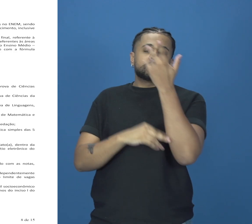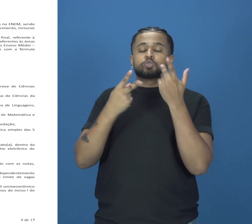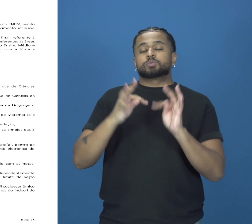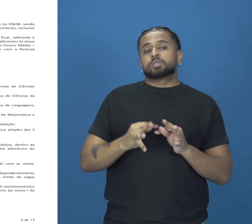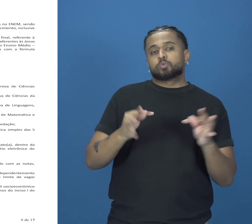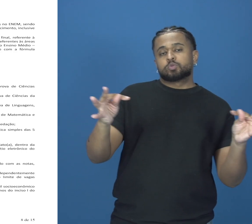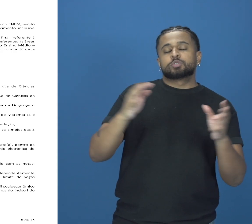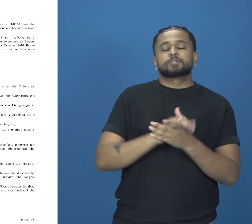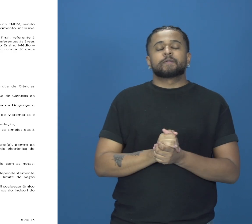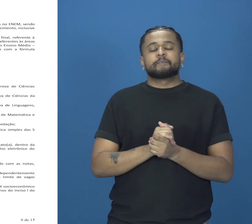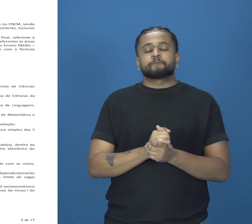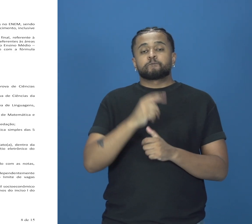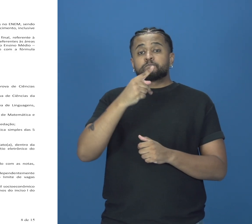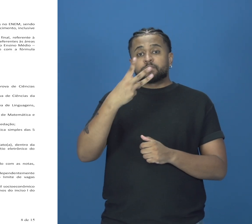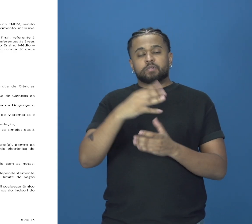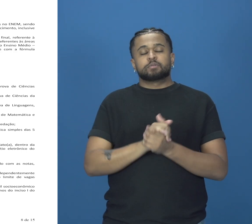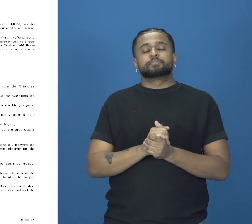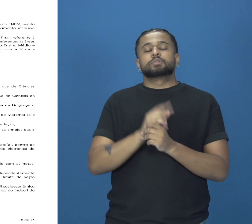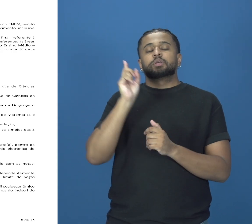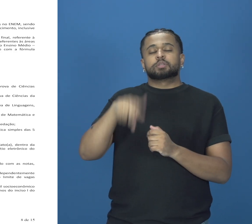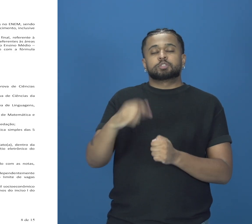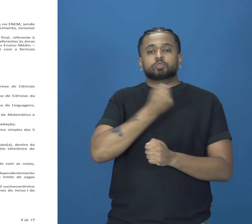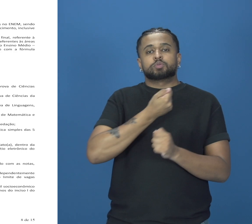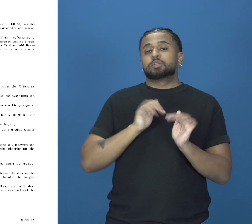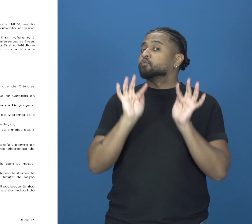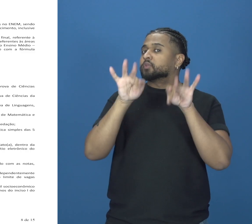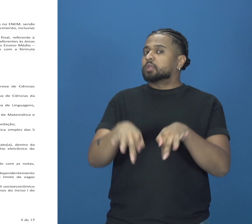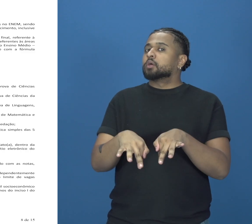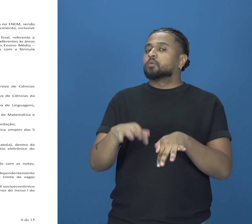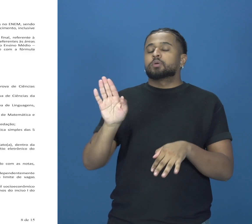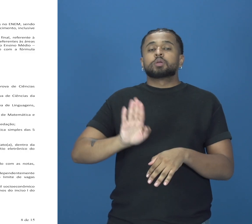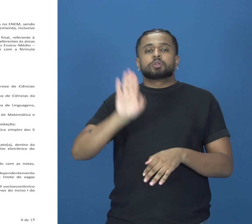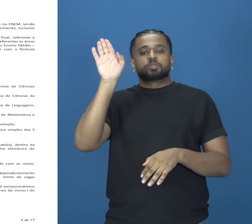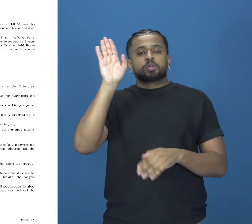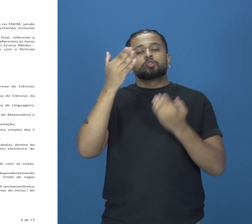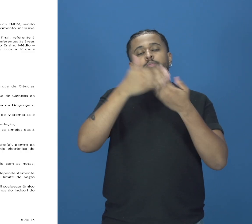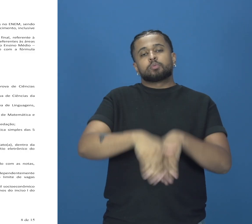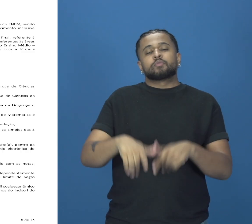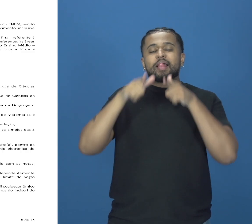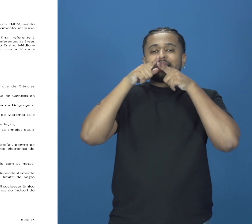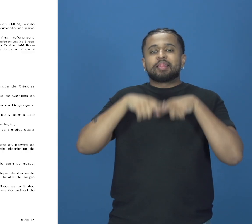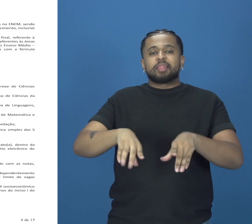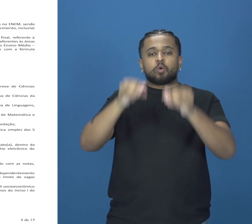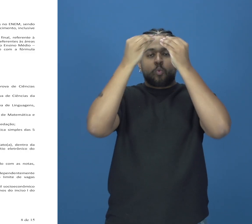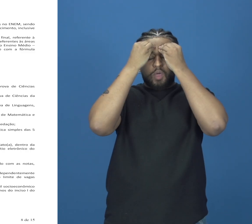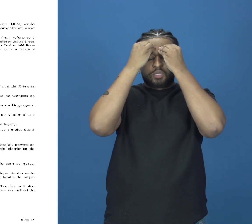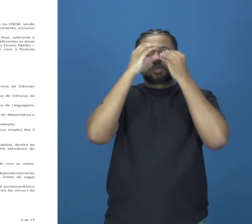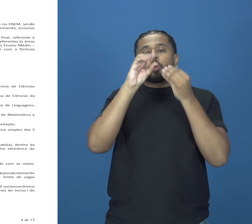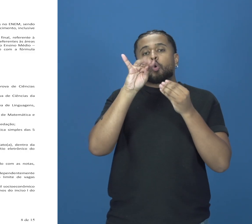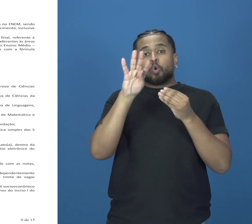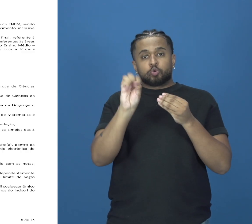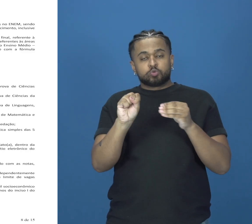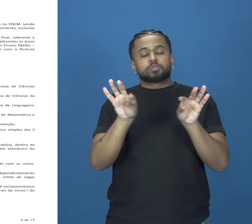suas tecnologias. P3 representa a nota final obtida pelo candidato na prova de Linguagens, Códigos